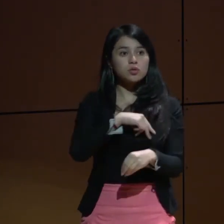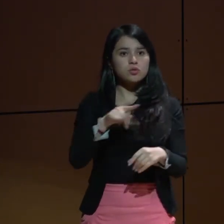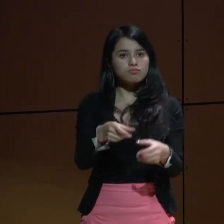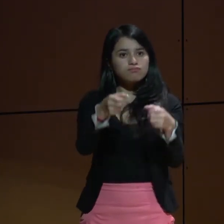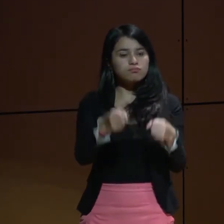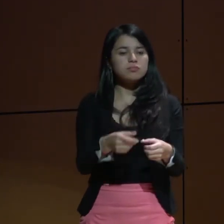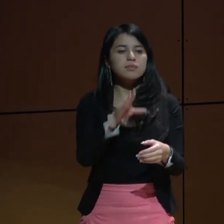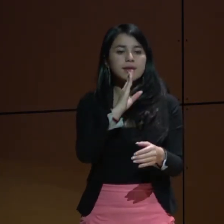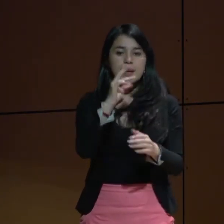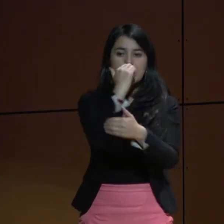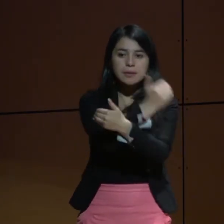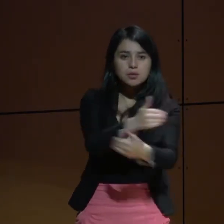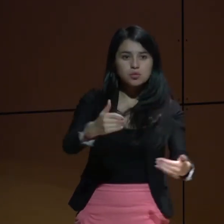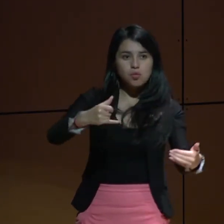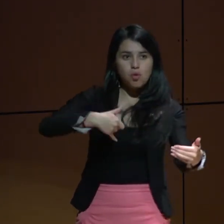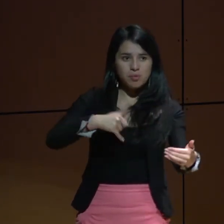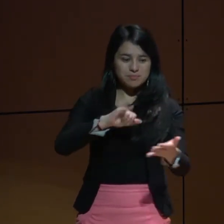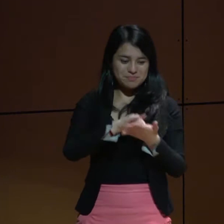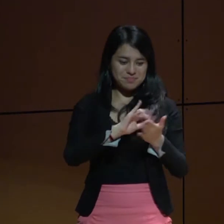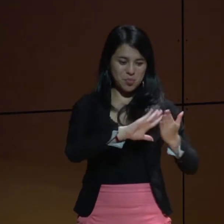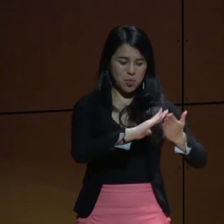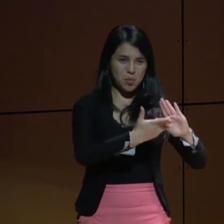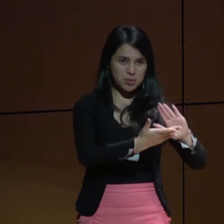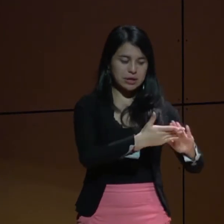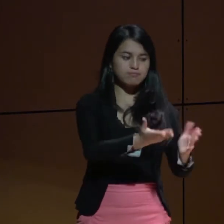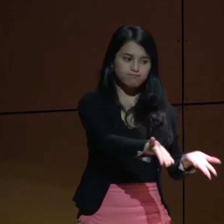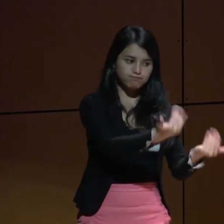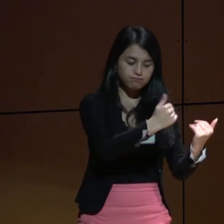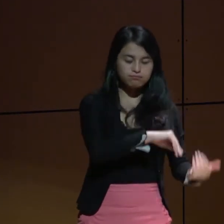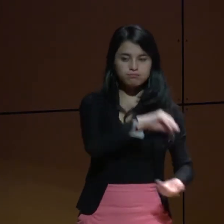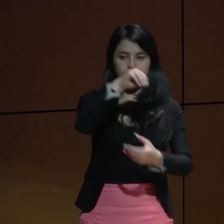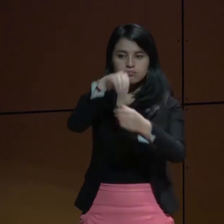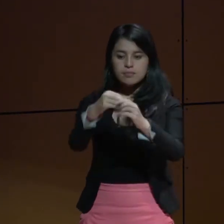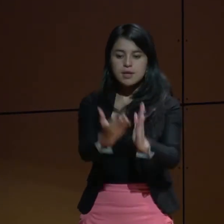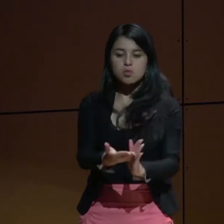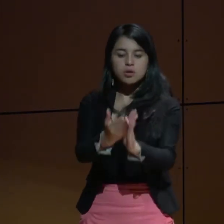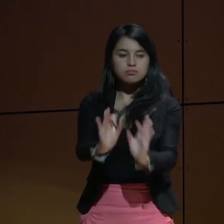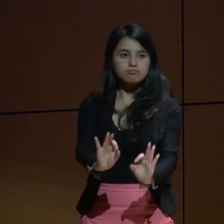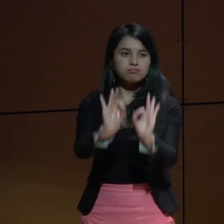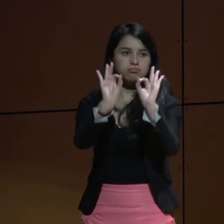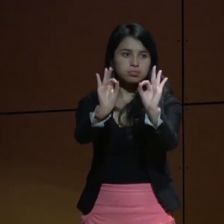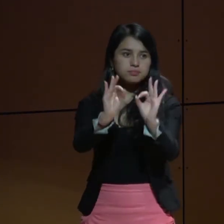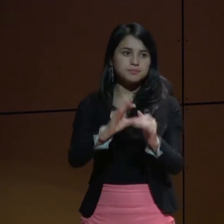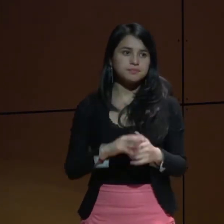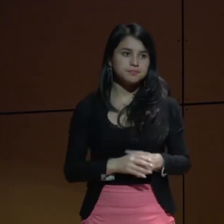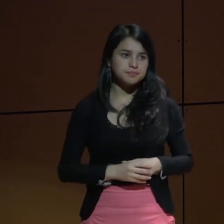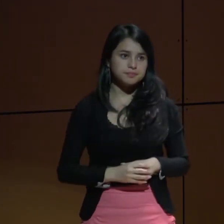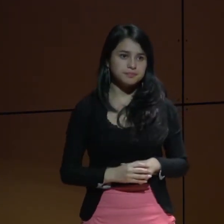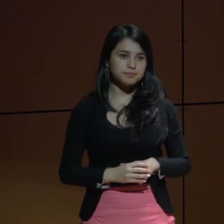y jóvenes de esas comunidades una educación de excelencia.